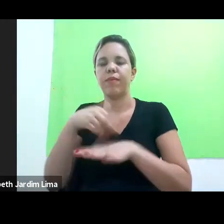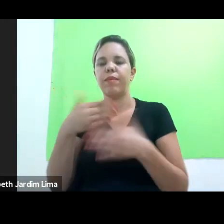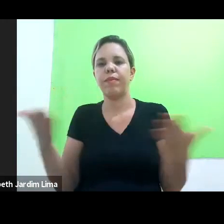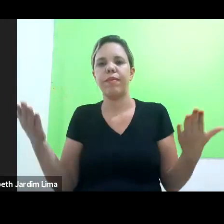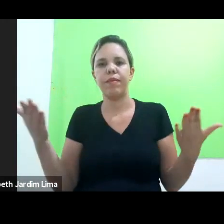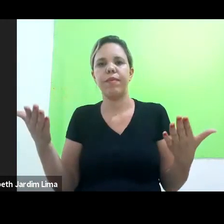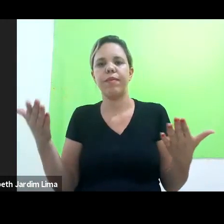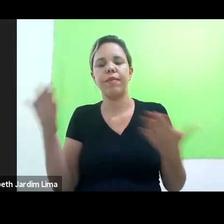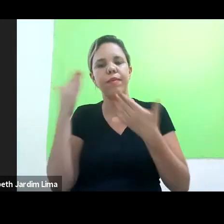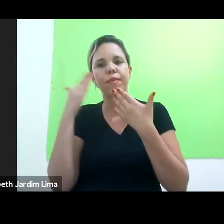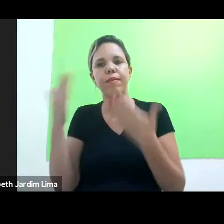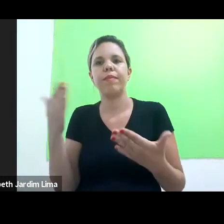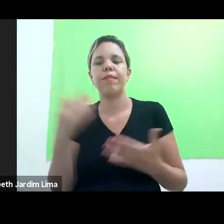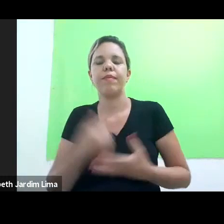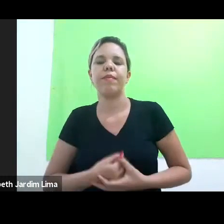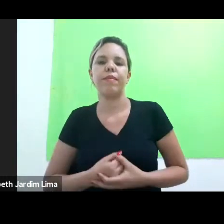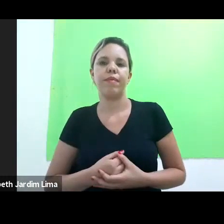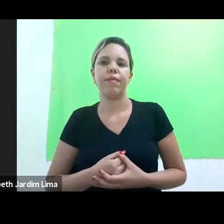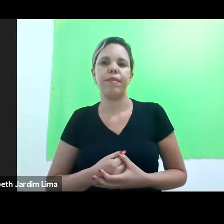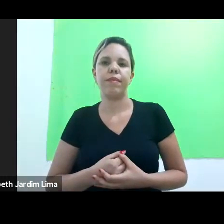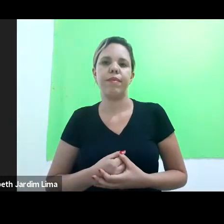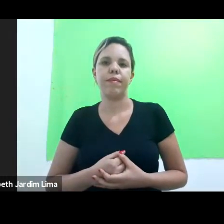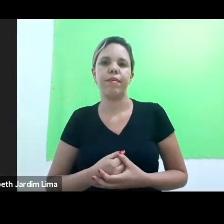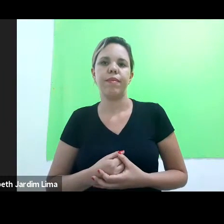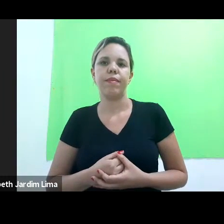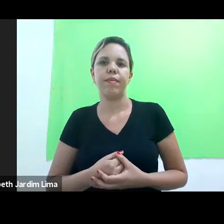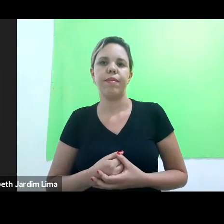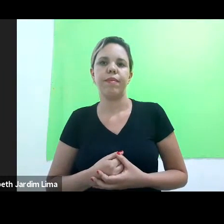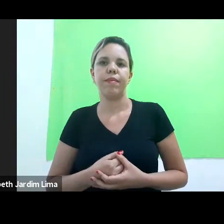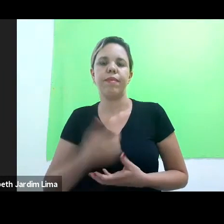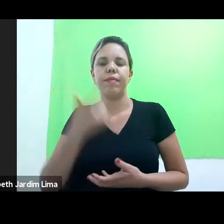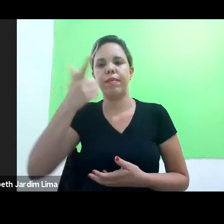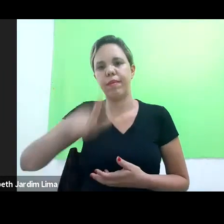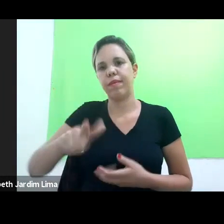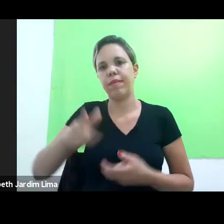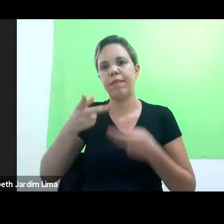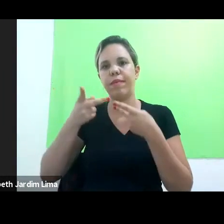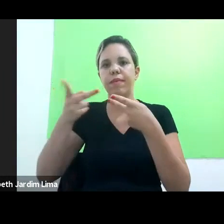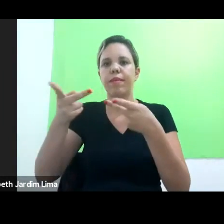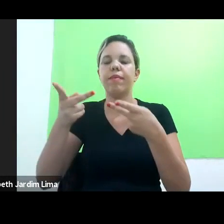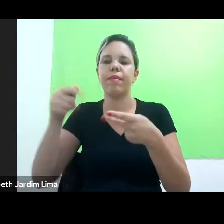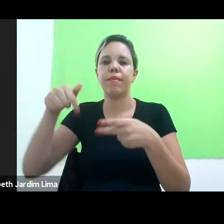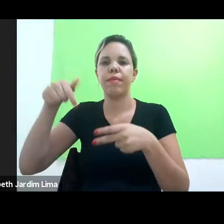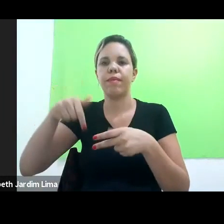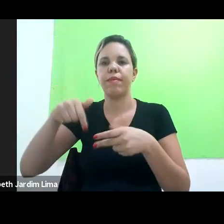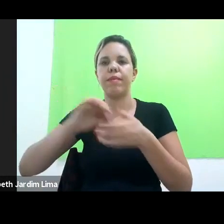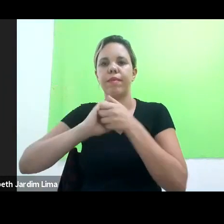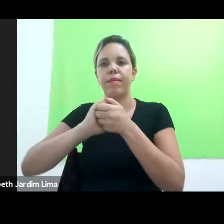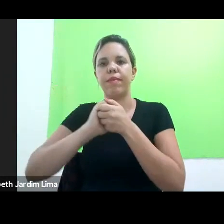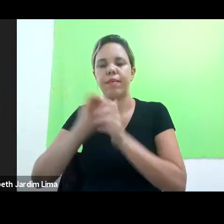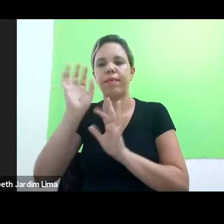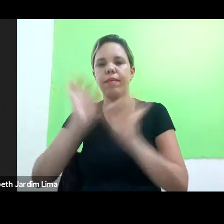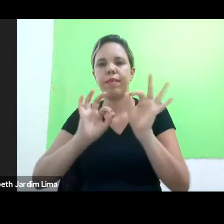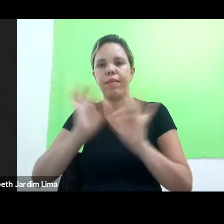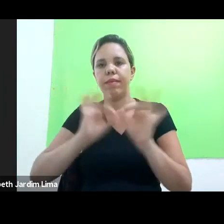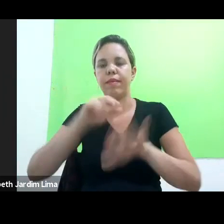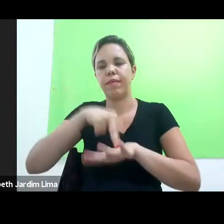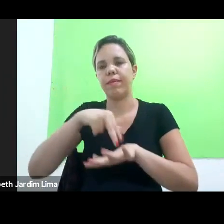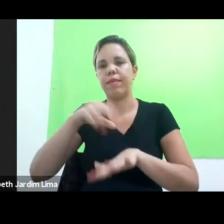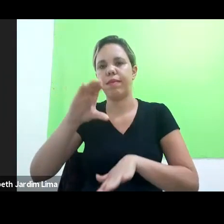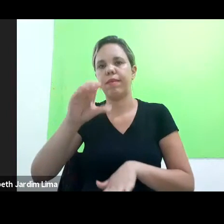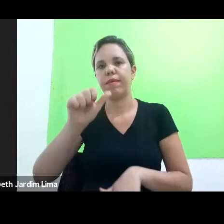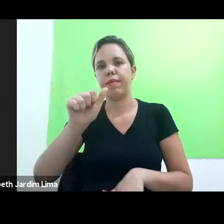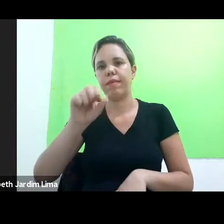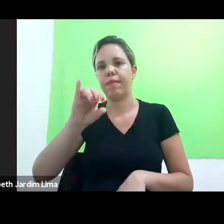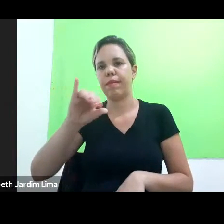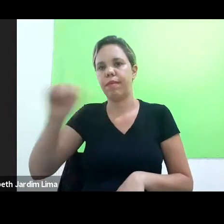muito obrigada mais uma vez pelo convite. Aqui eu cumprimento a organização na pessoa da Cássia, que foi a pessoa que